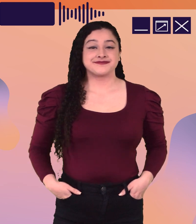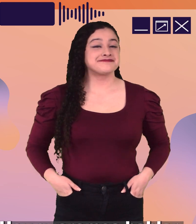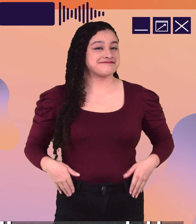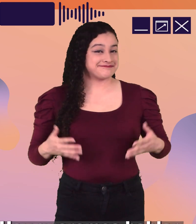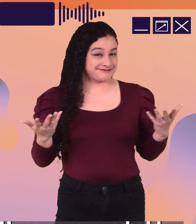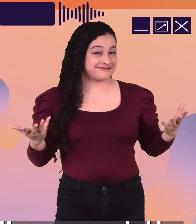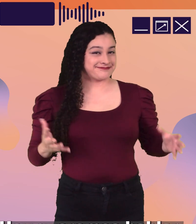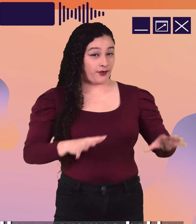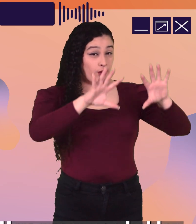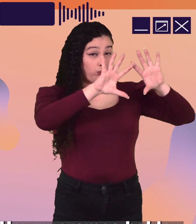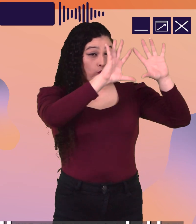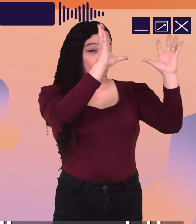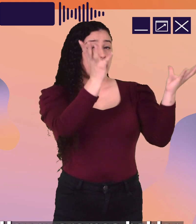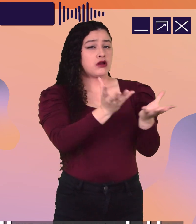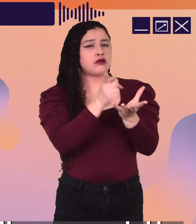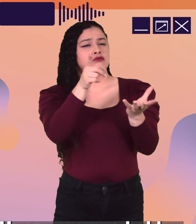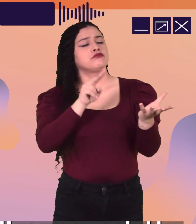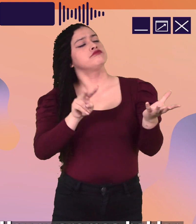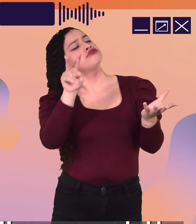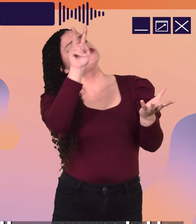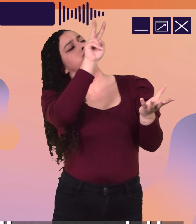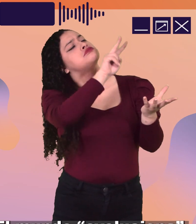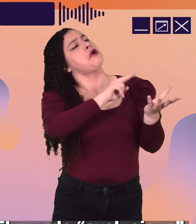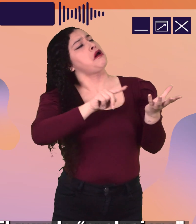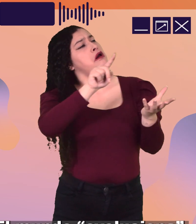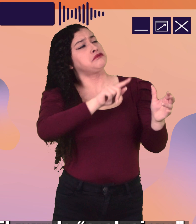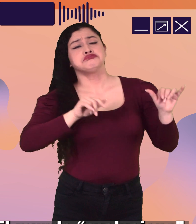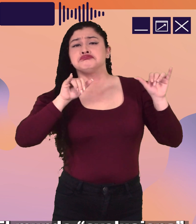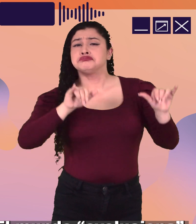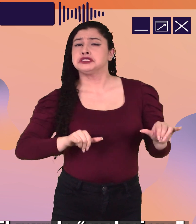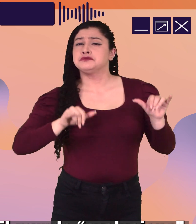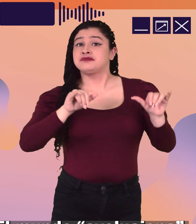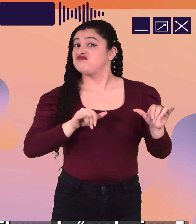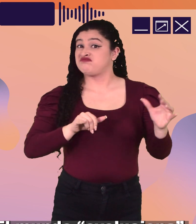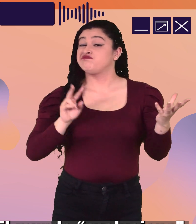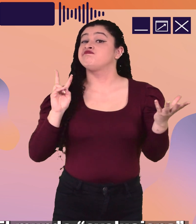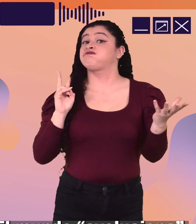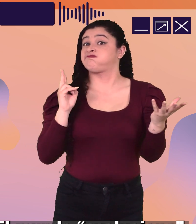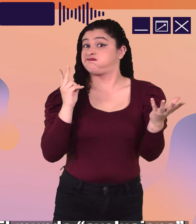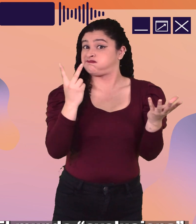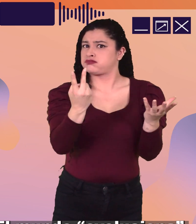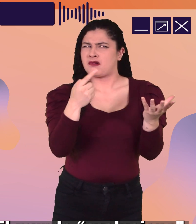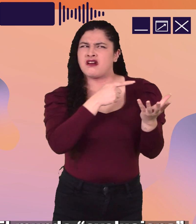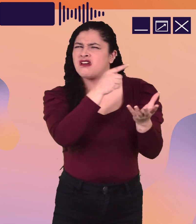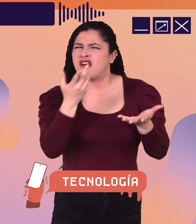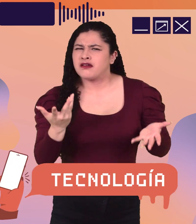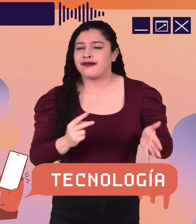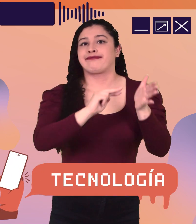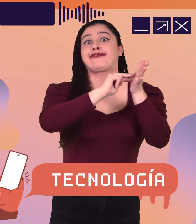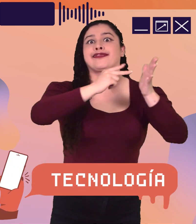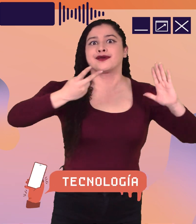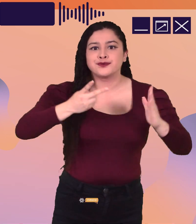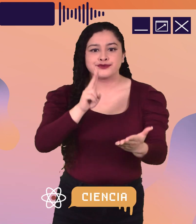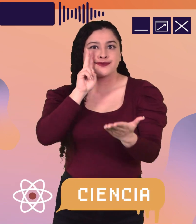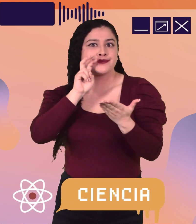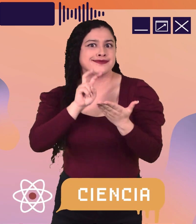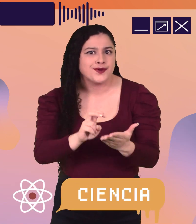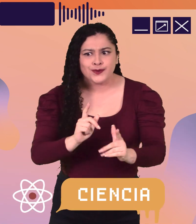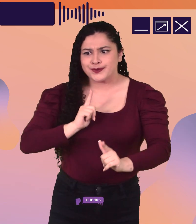Hoy queremos hablar sobre el cambio. El mundo evoluciona todos los días sin parar. La tecnología, la ciencia,